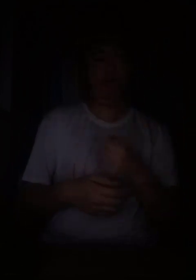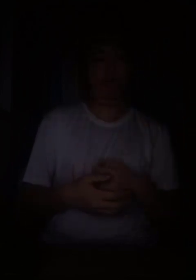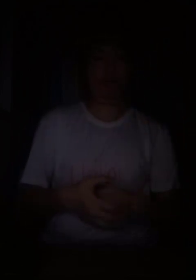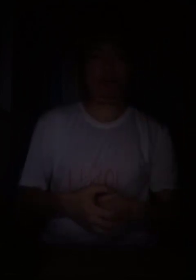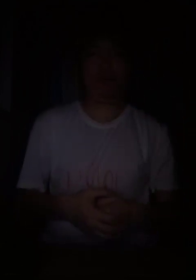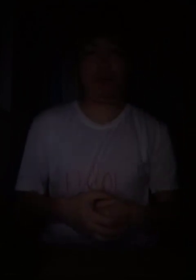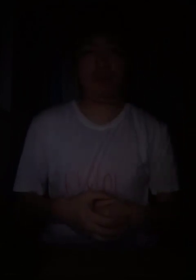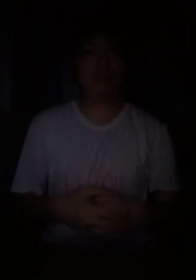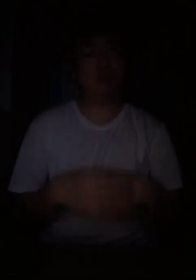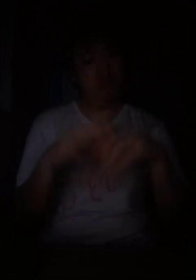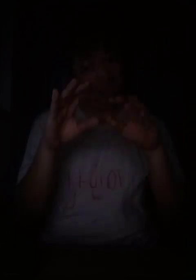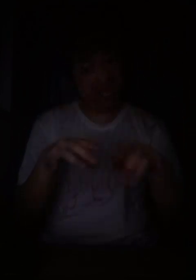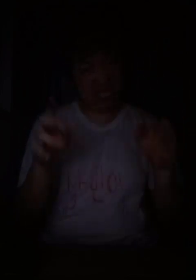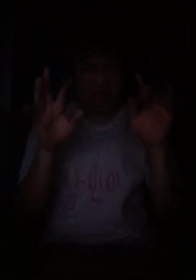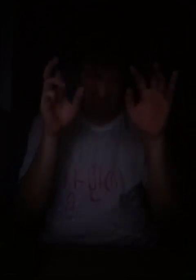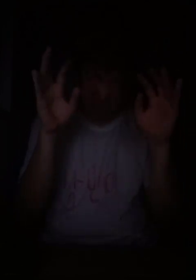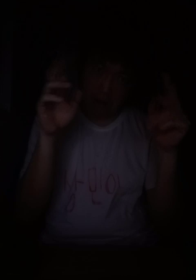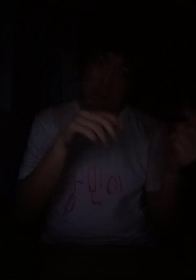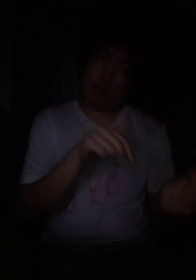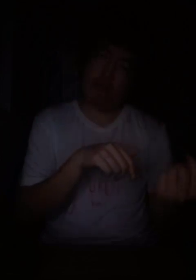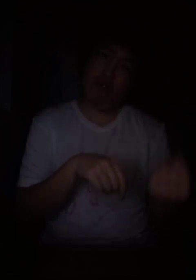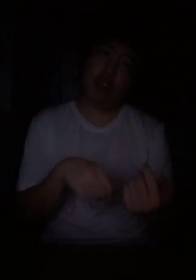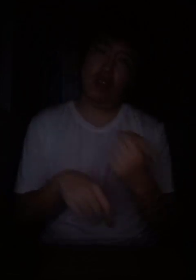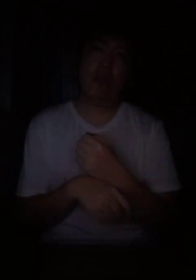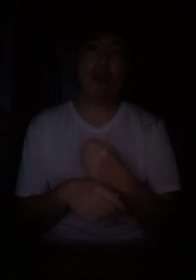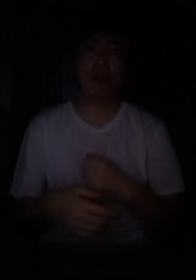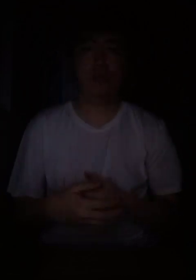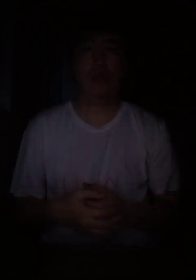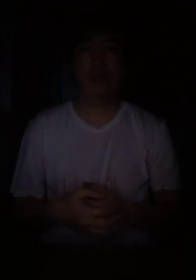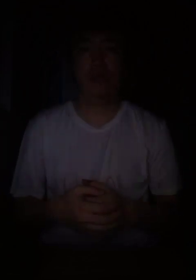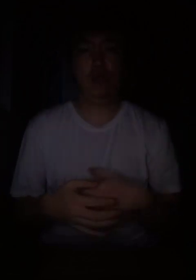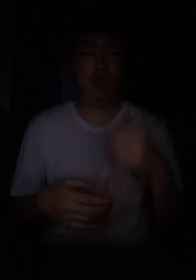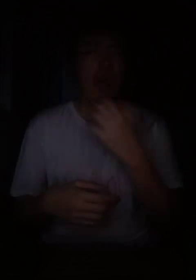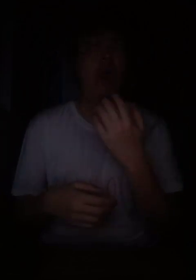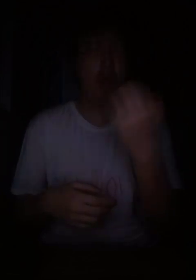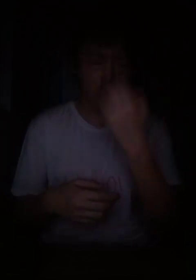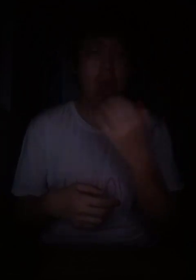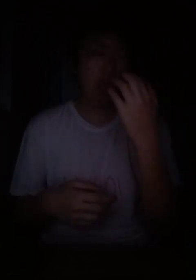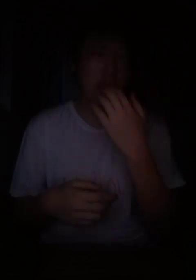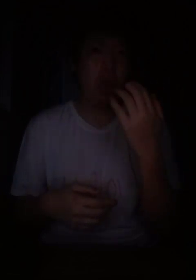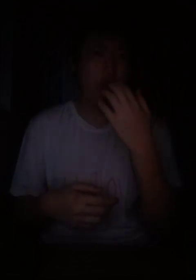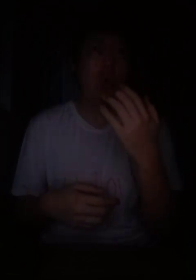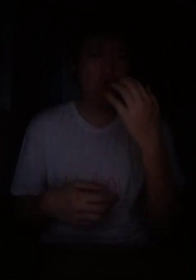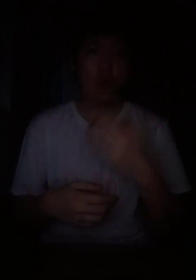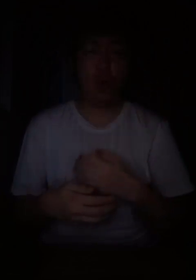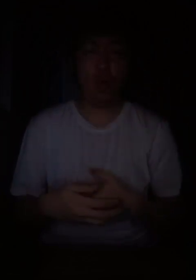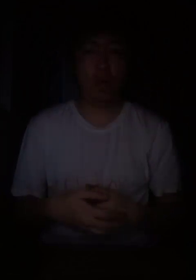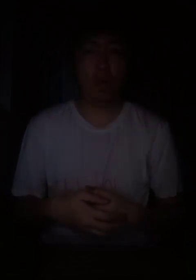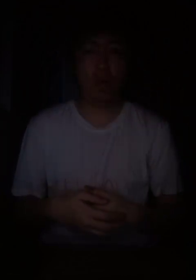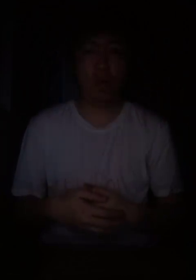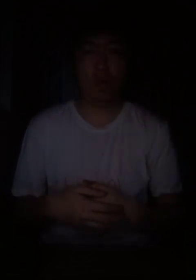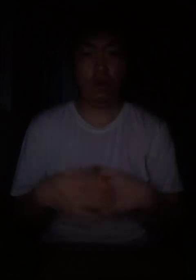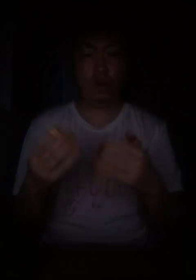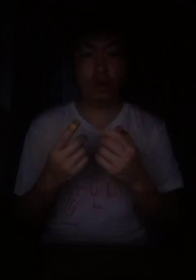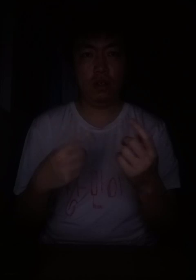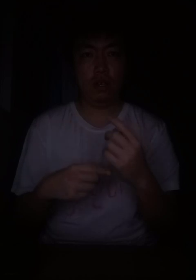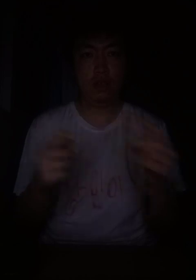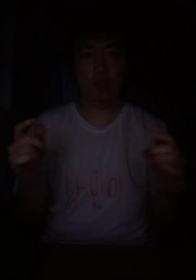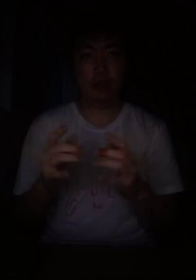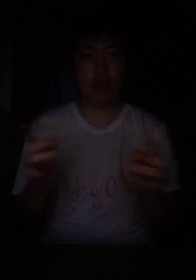그리고 이제 개 한 마리가 죽기 직전입니다. 숨을 가쁘게 몰아쉬고 있는데요. 네. 사람들이 이제 판돈을 나누는 장면입니다. 이긴 쪽이